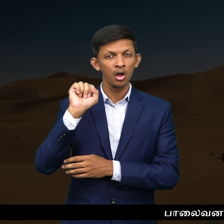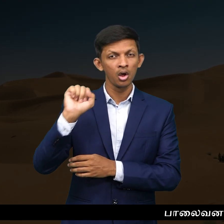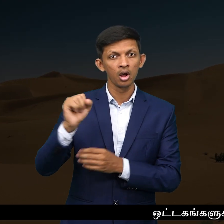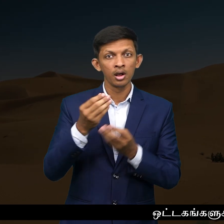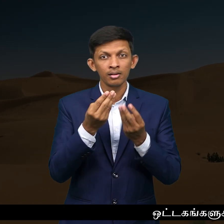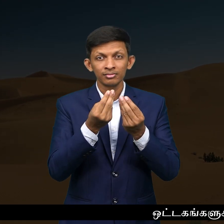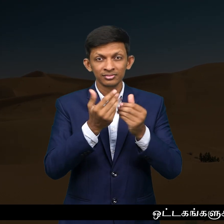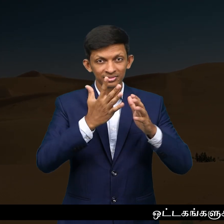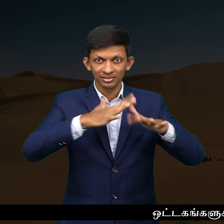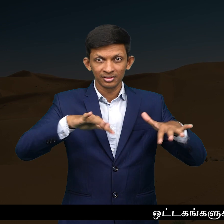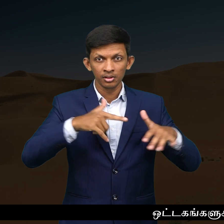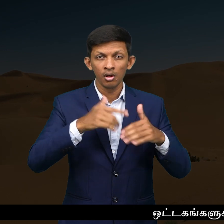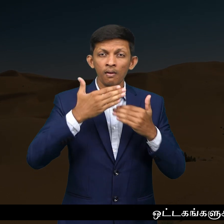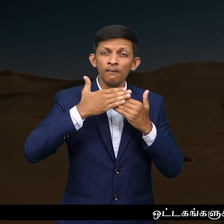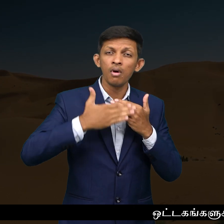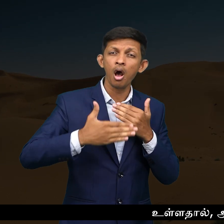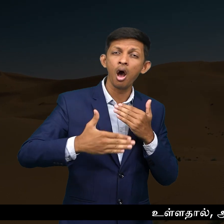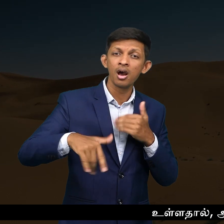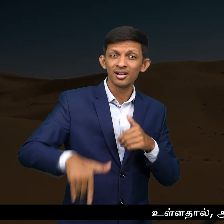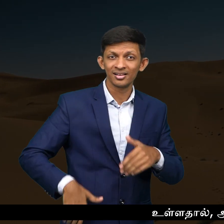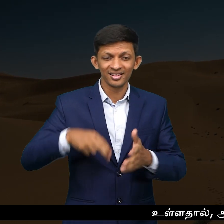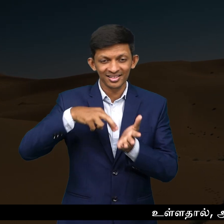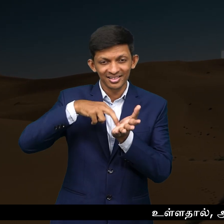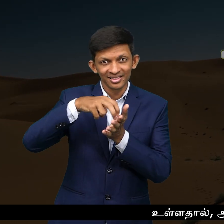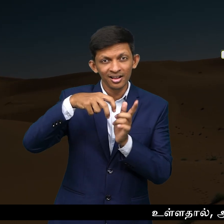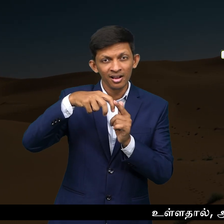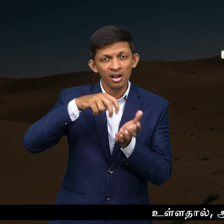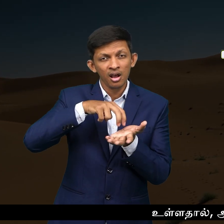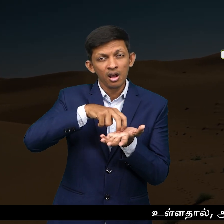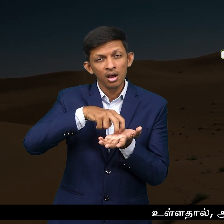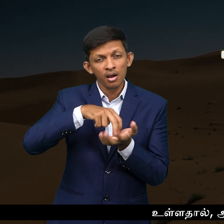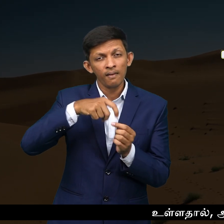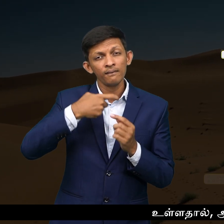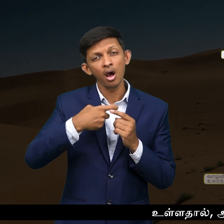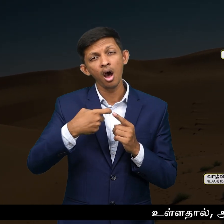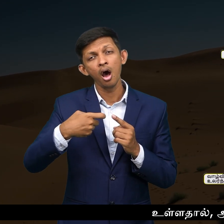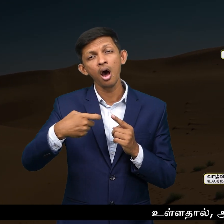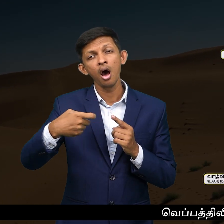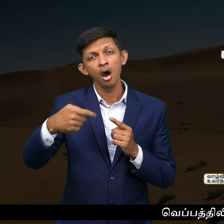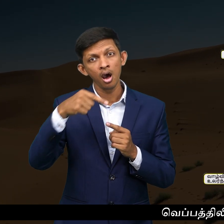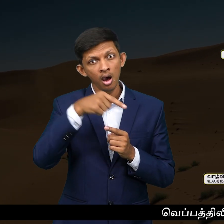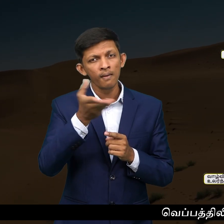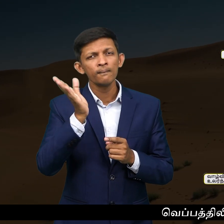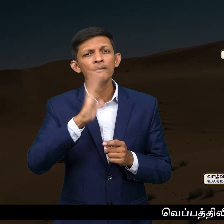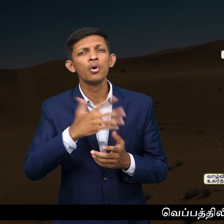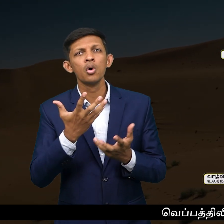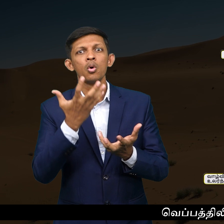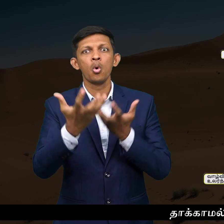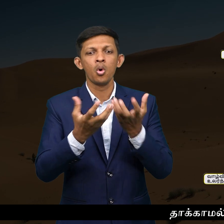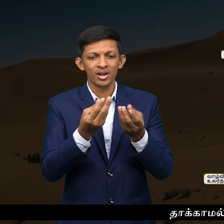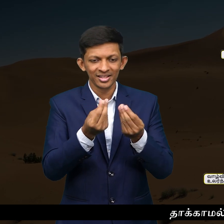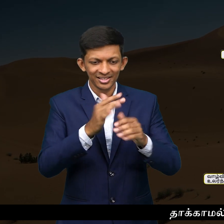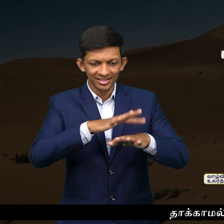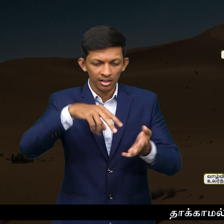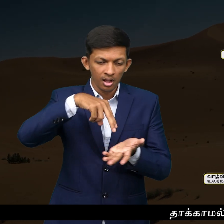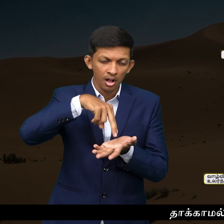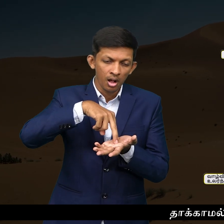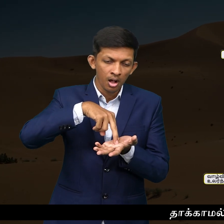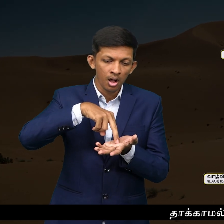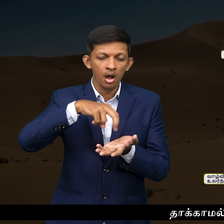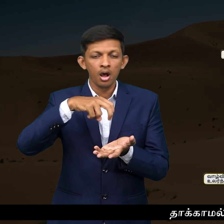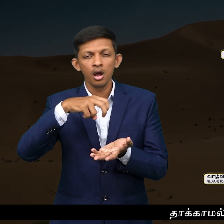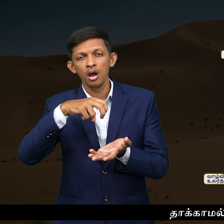பாலைவனங்களில் வாழும் ஒட்டகங்களுக்கு நீண்ட கால்கள் உள்ளதால் அவற்றை மணலின் வெப்பத்திலிருந்து உடலை